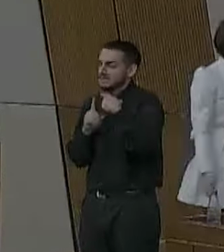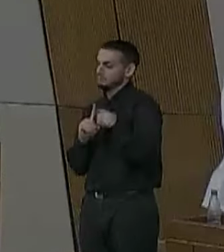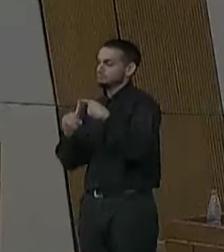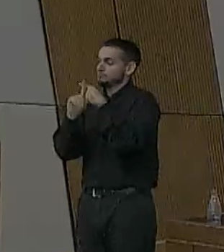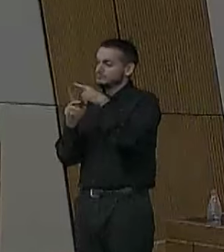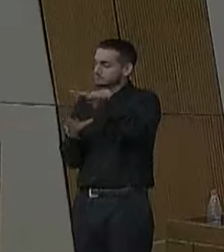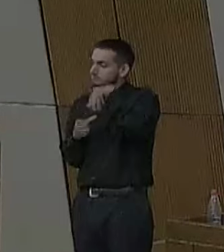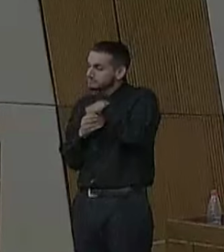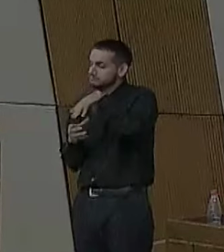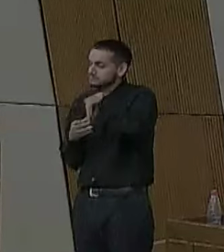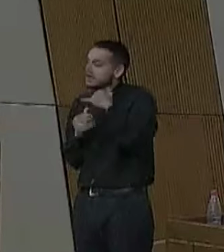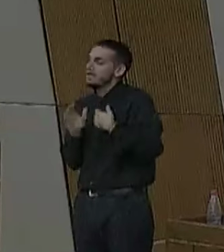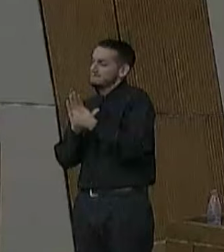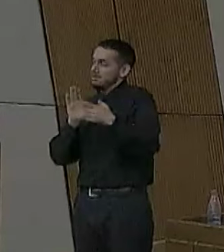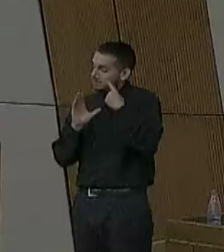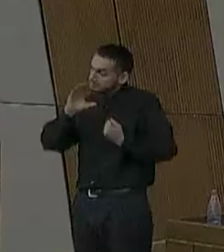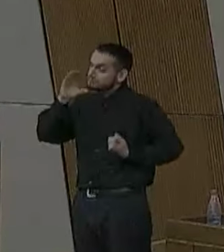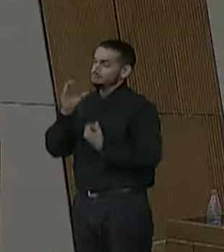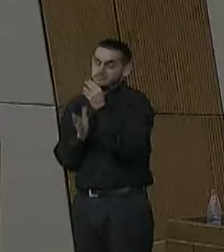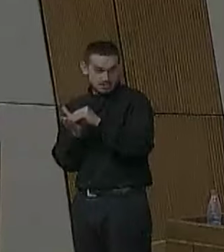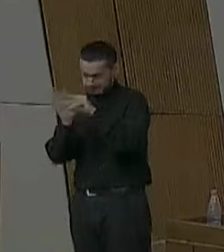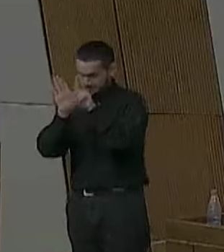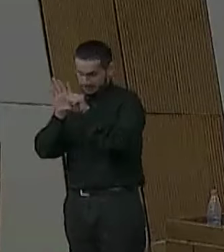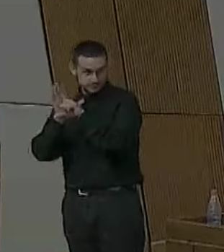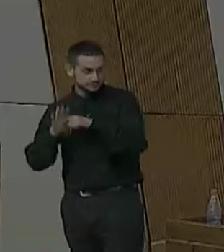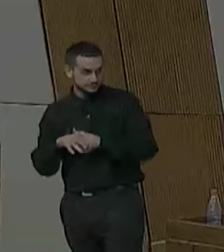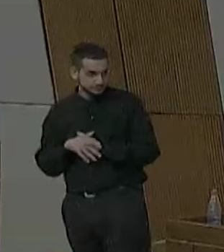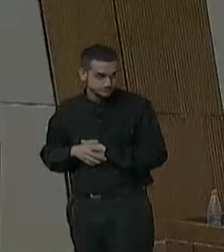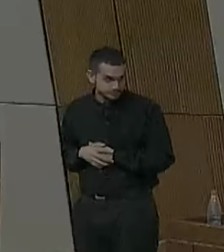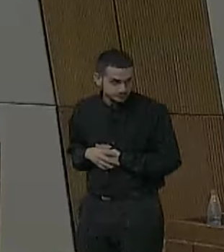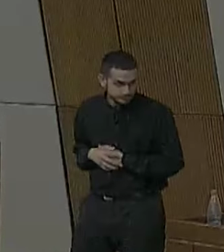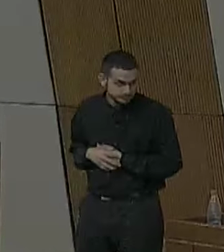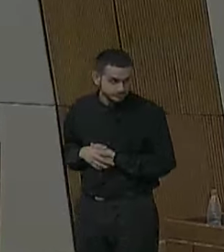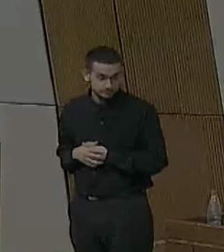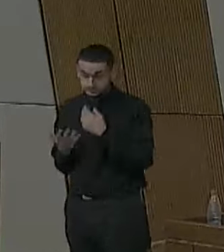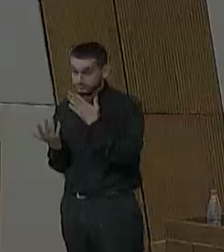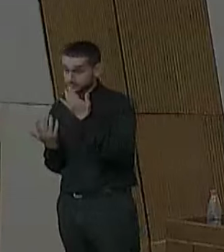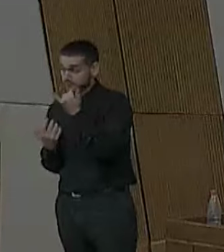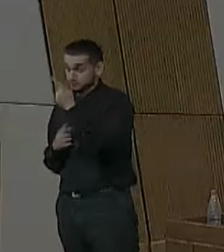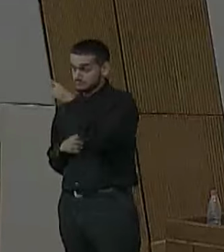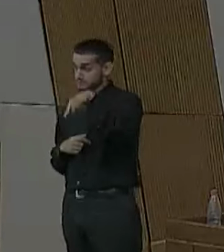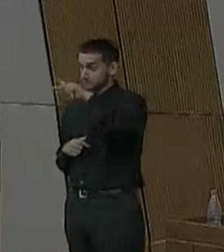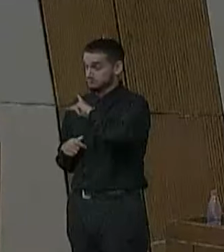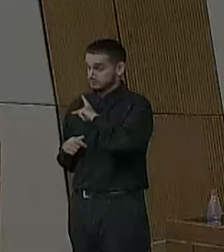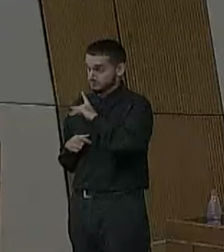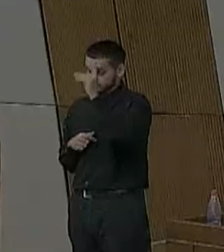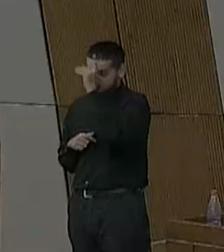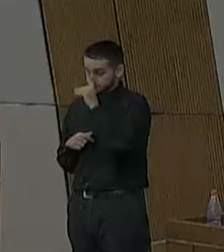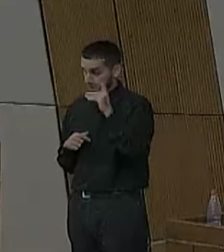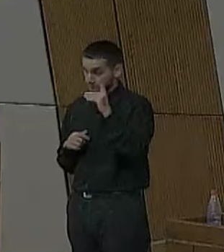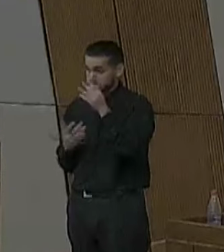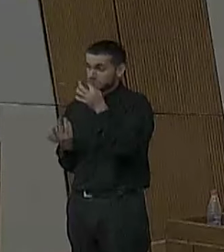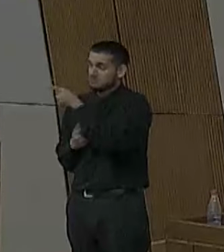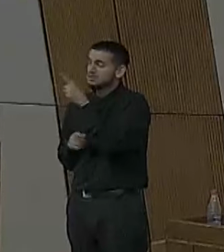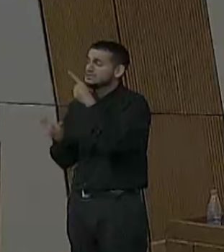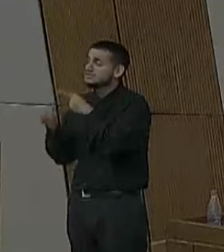da mucho valor a la iniciativa que estamos tomando. Por supuesto que las personas con discapacidad, por el mero hecho de que tengan